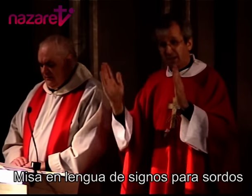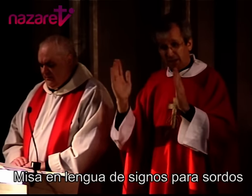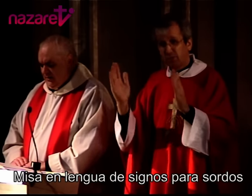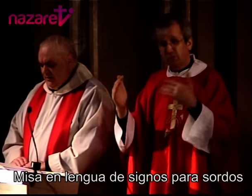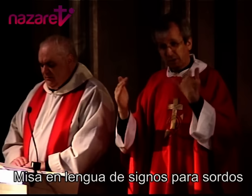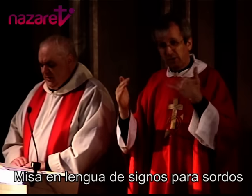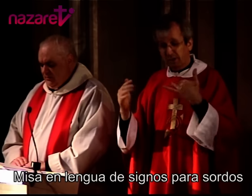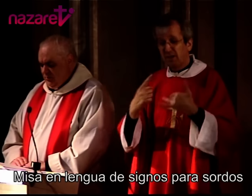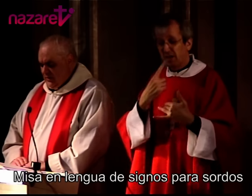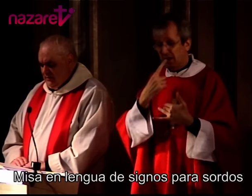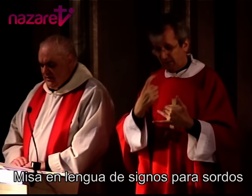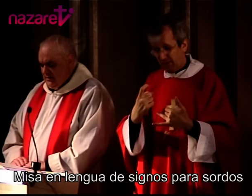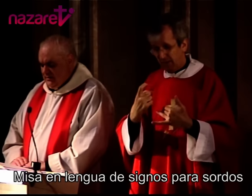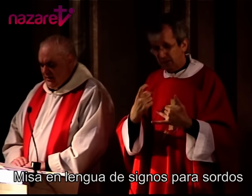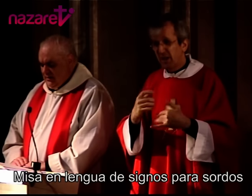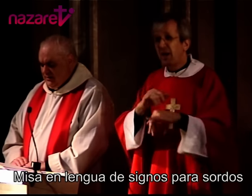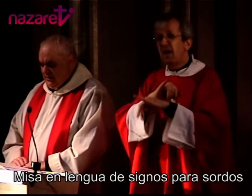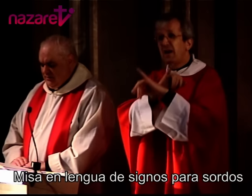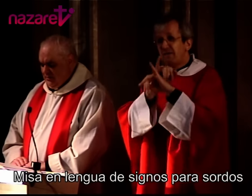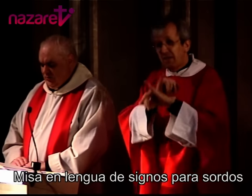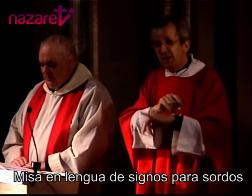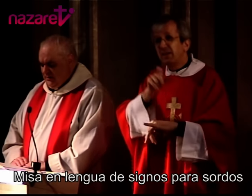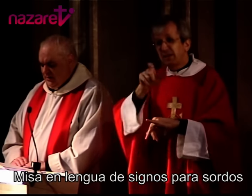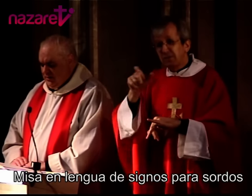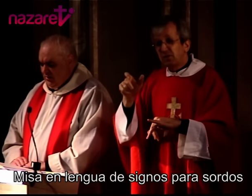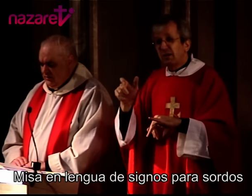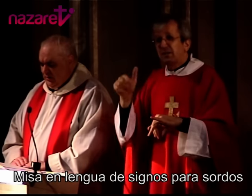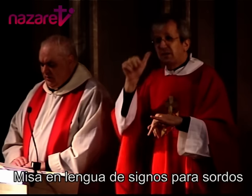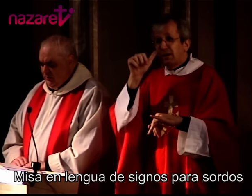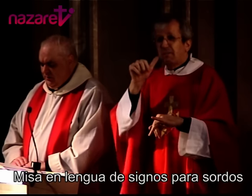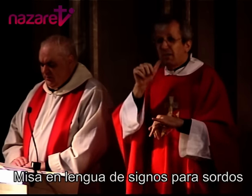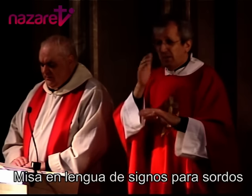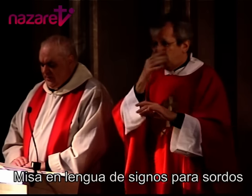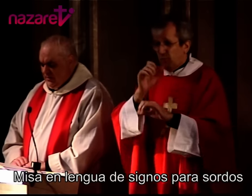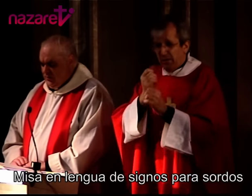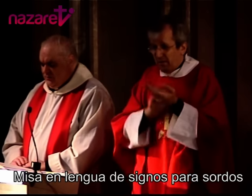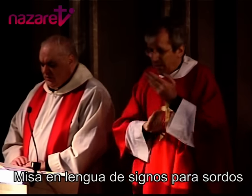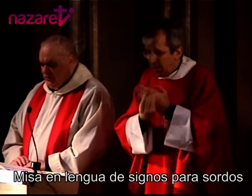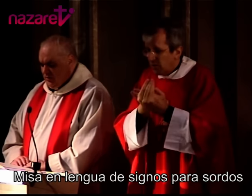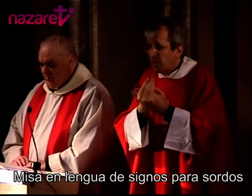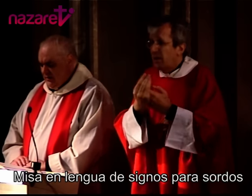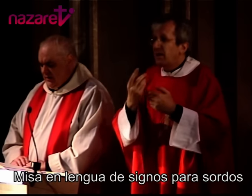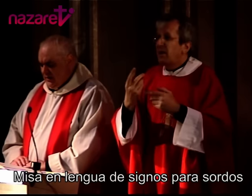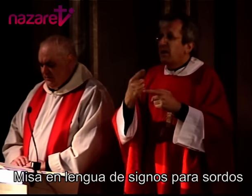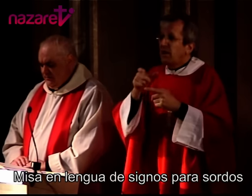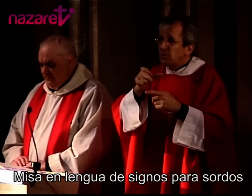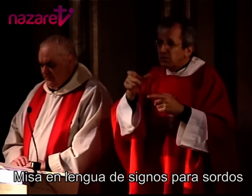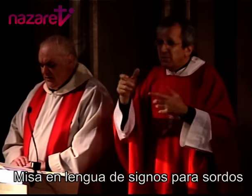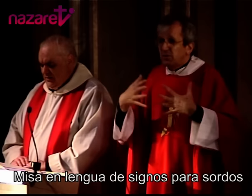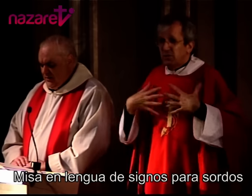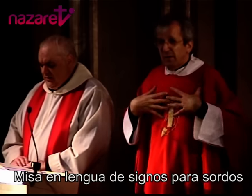dirán: bienaventuradas las estériles y los vientres que no han dado a luz y los pechos que no han